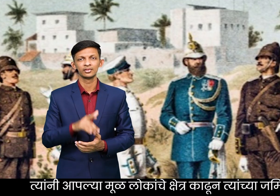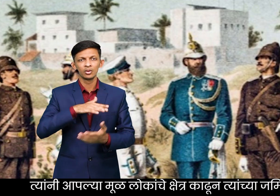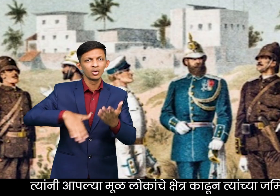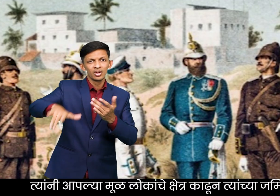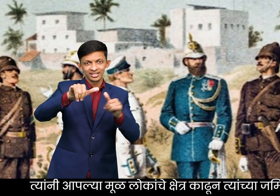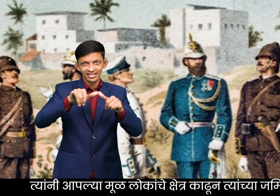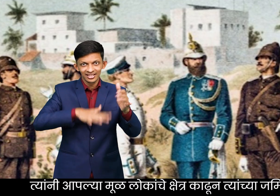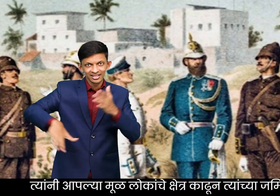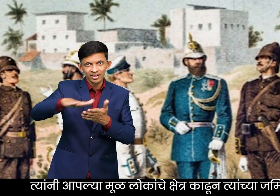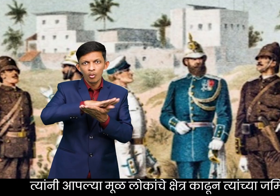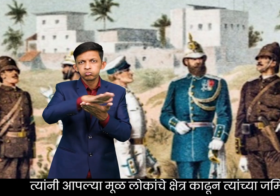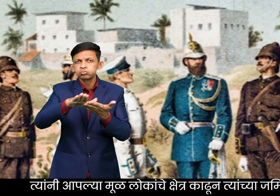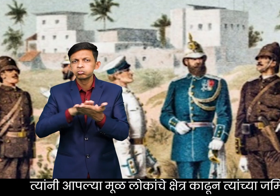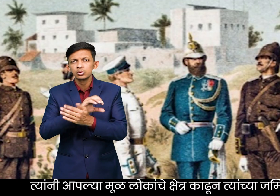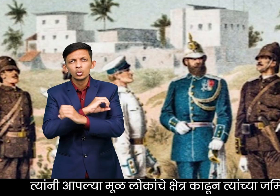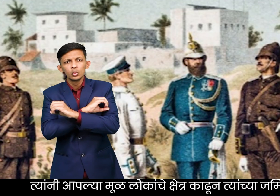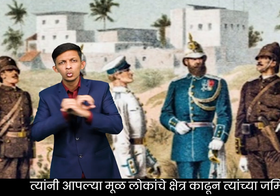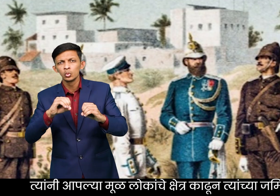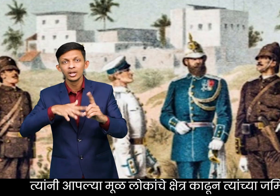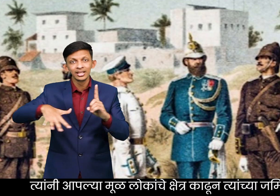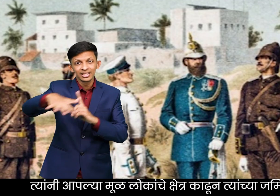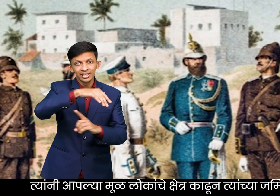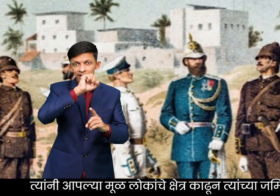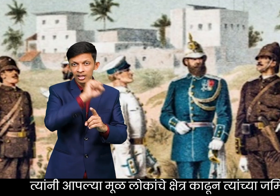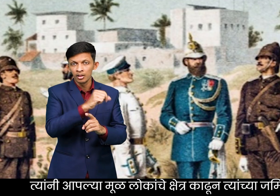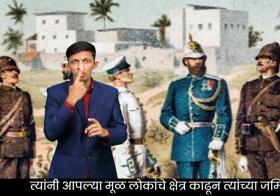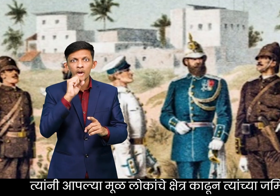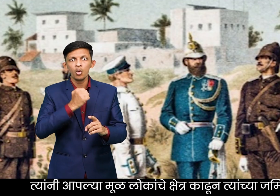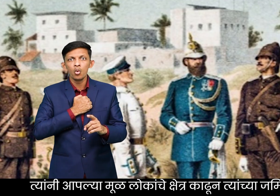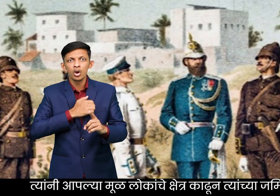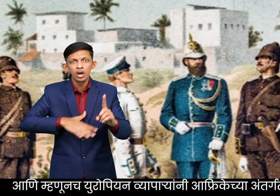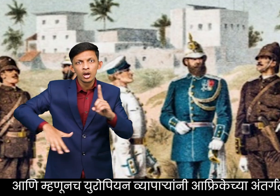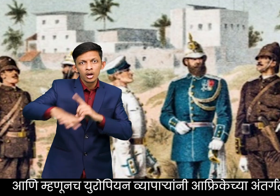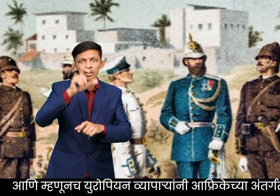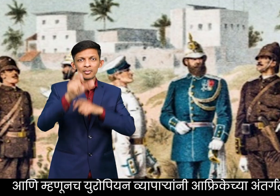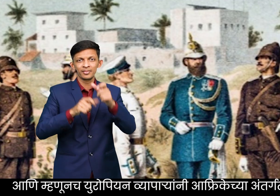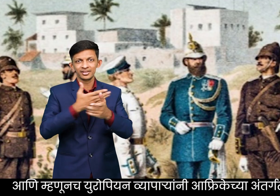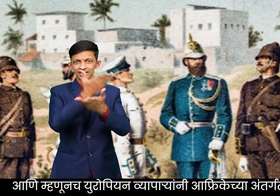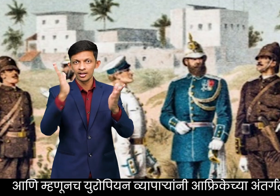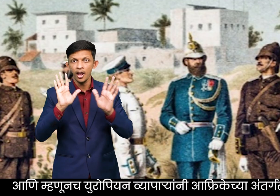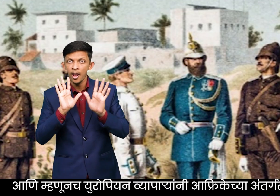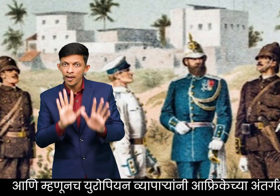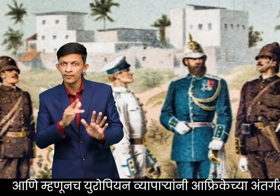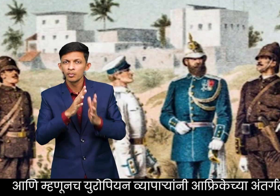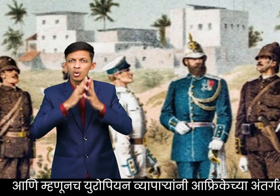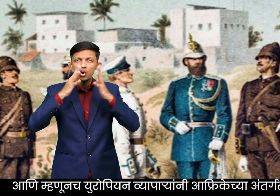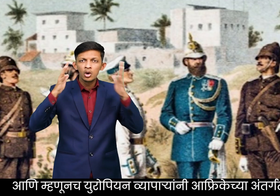त्यांनी आपल्या मूळ लोकांचे क्षेत्र काढून त्यांच्या जमिनी ताब्यात घेतल्या आणि म्हणूनच युरोपियन व्यापाऱ्यांनी